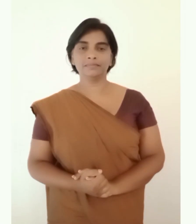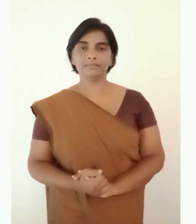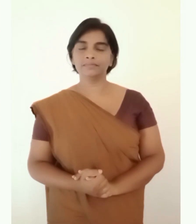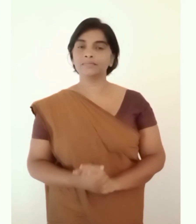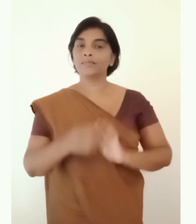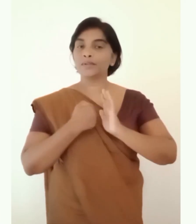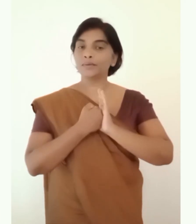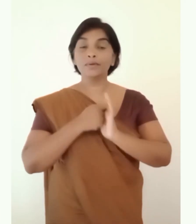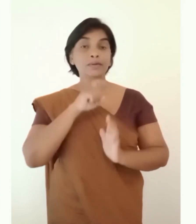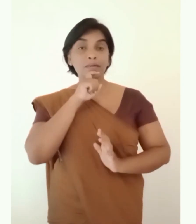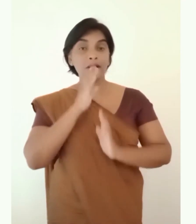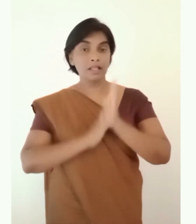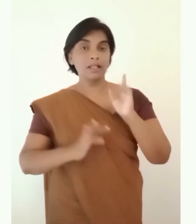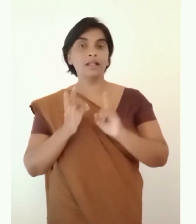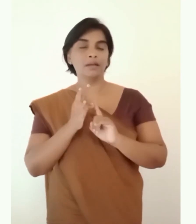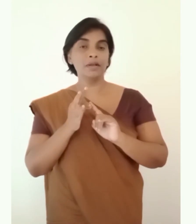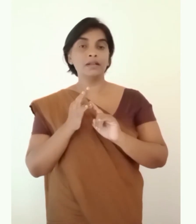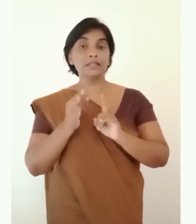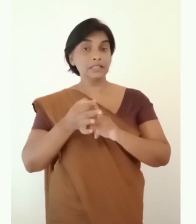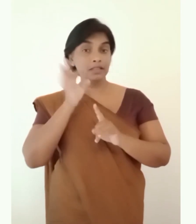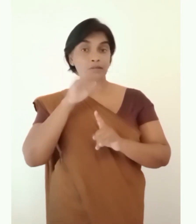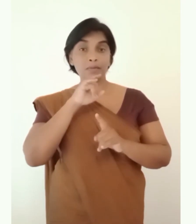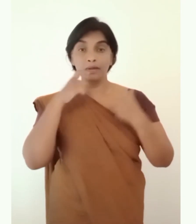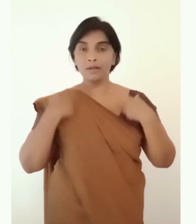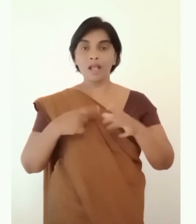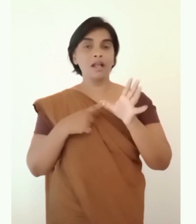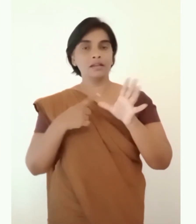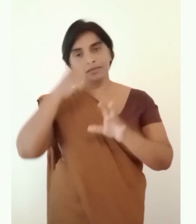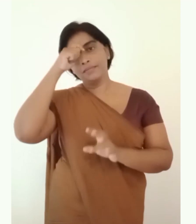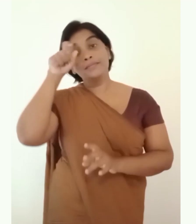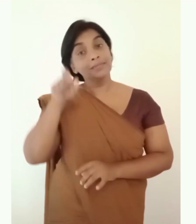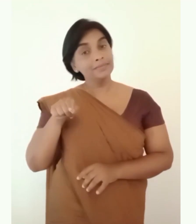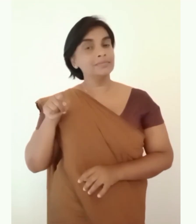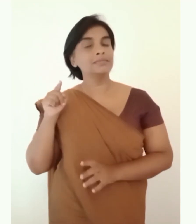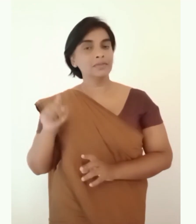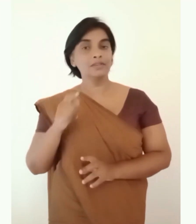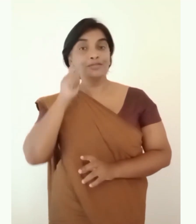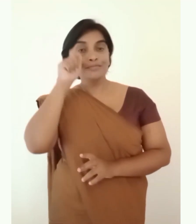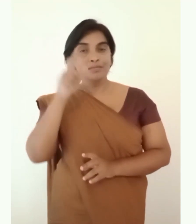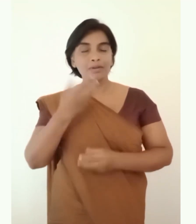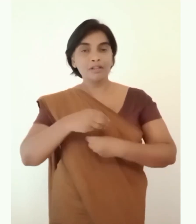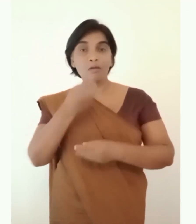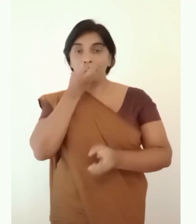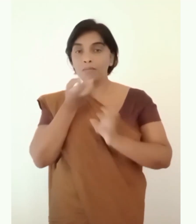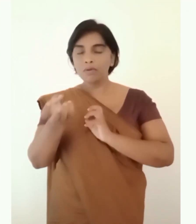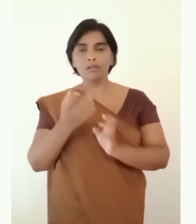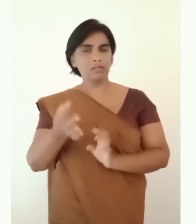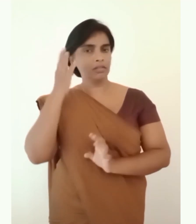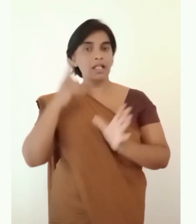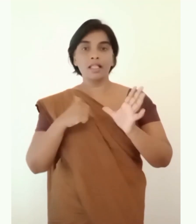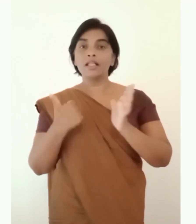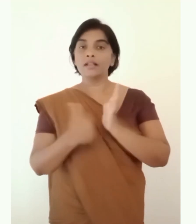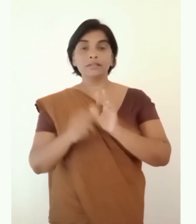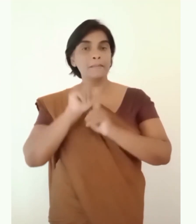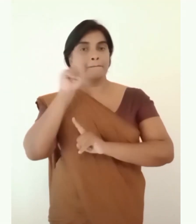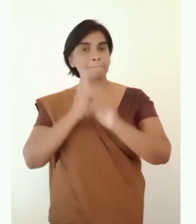ගරු අධිකරණ අමාත්‍ය ජනාධිපති නීතිඥ අලි සබ්‍රි මැතිතුමන් විසින් පුද්ගල නාශක බිම් බෝම්බ තහනම් කිරීම පිළිබඳ පනත් කෙටුම්පත පාර්ලිමේන්තුවේ